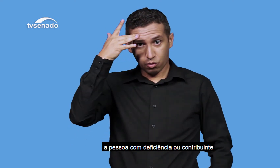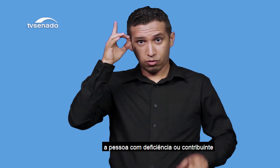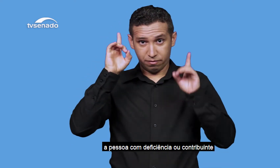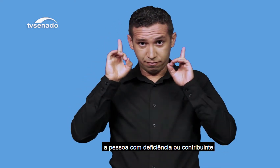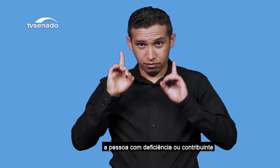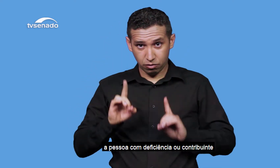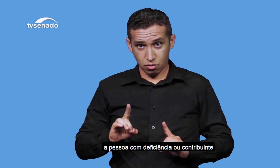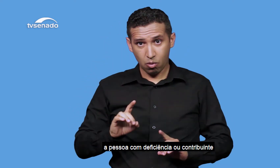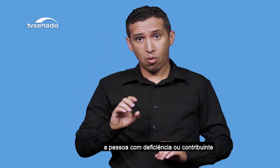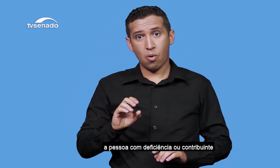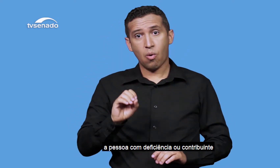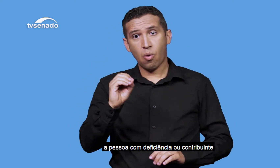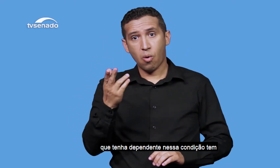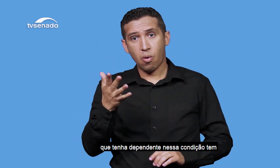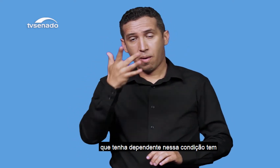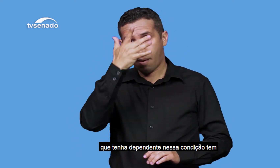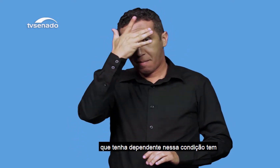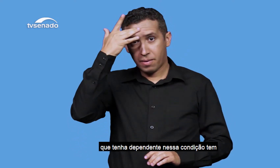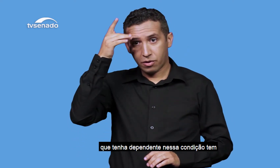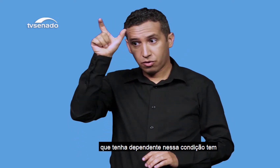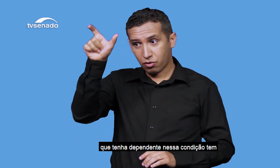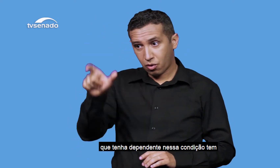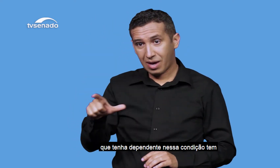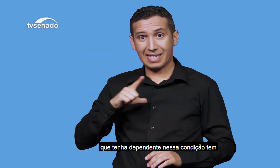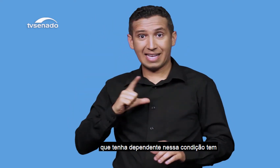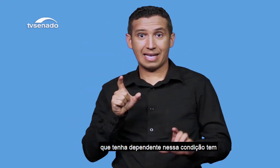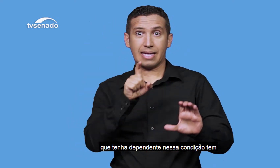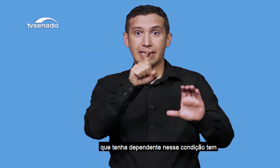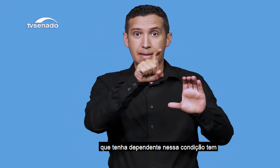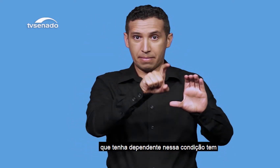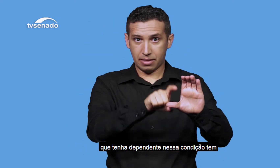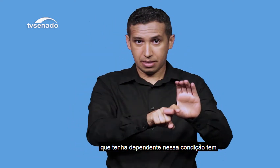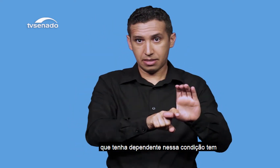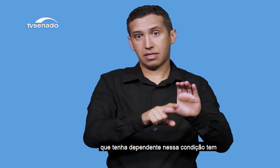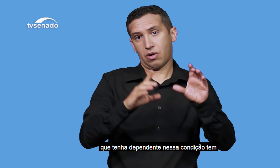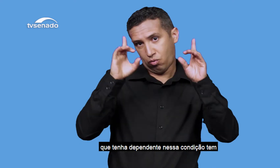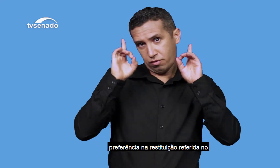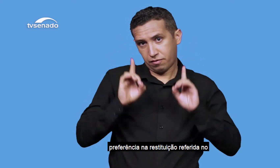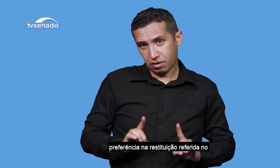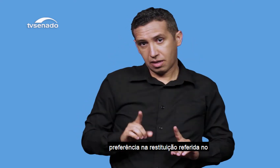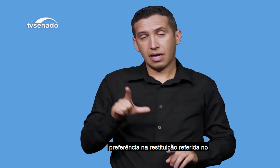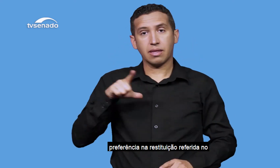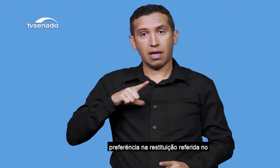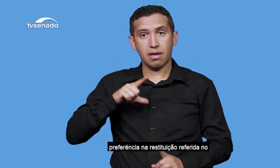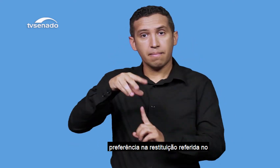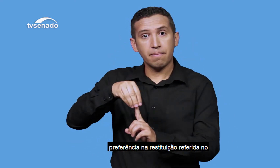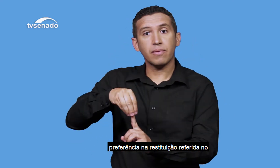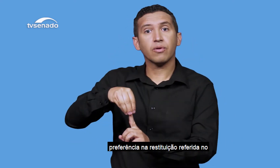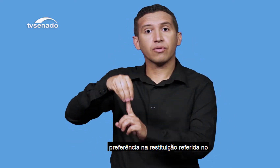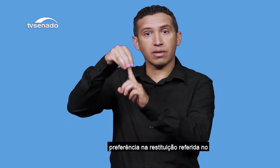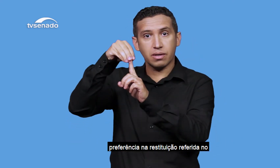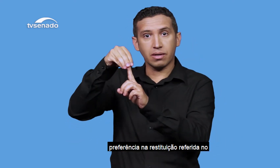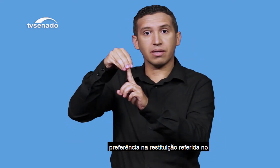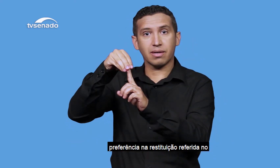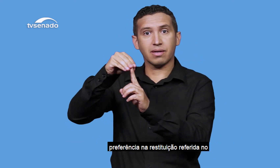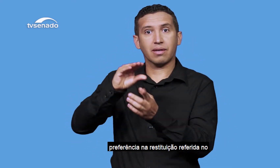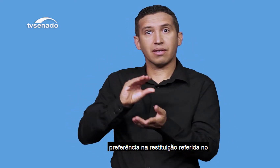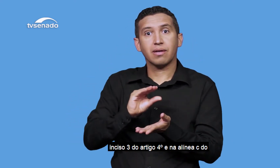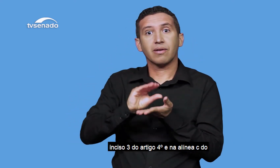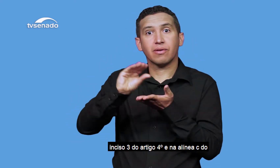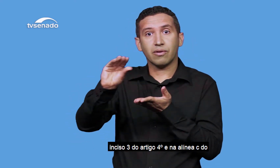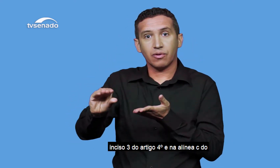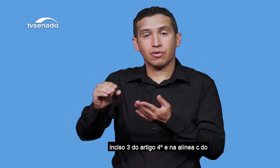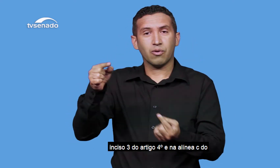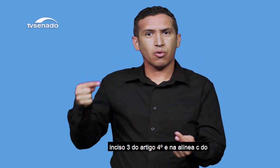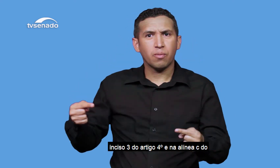deficiência ou contribuinte que tenha dependente nessa condição tem preferência na restituição referida